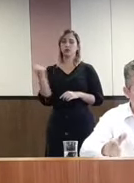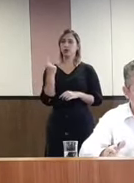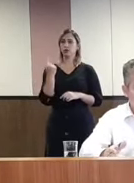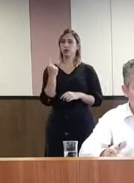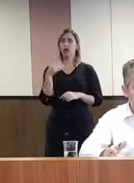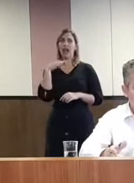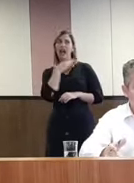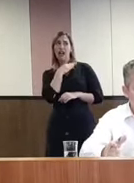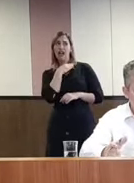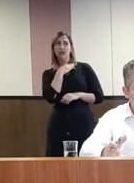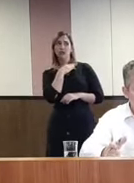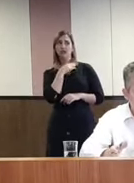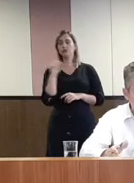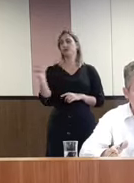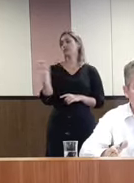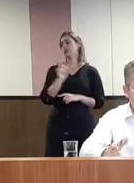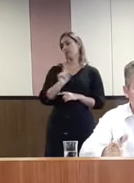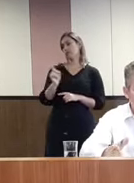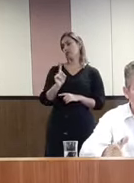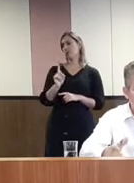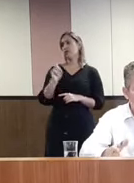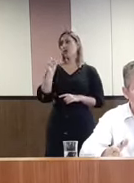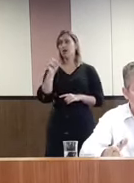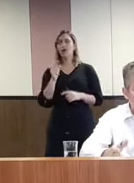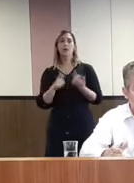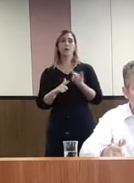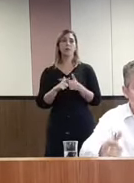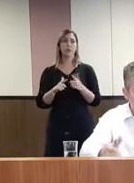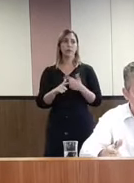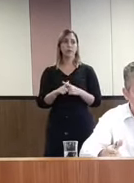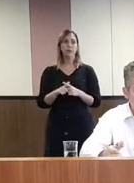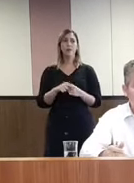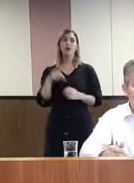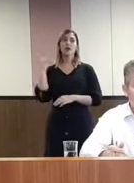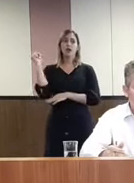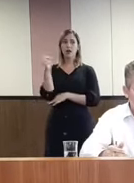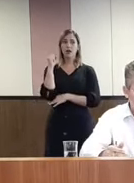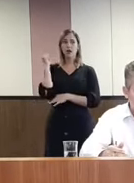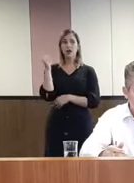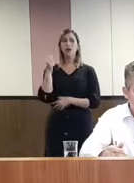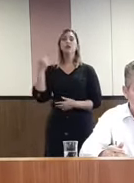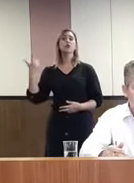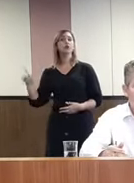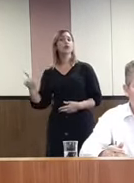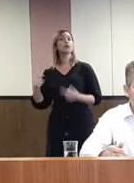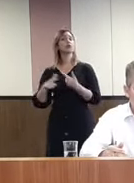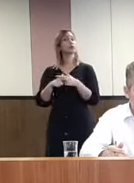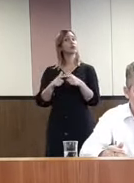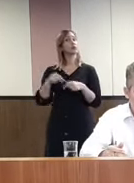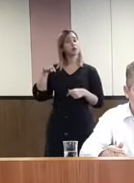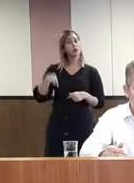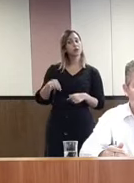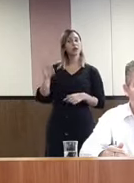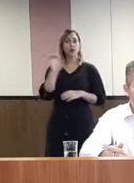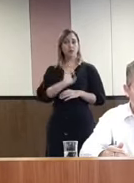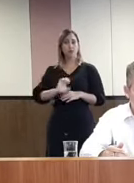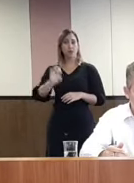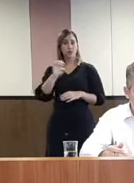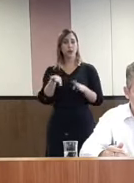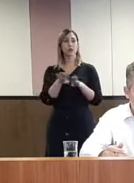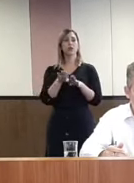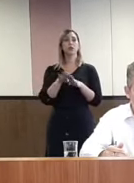em achômetro. Isso é muito ruim, isso vai trazer consequências graves em outras cadeias, nos empregos,